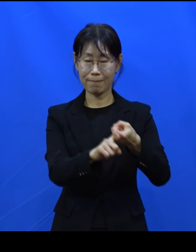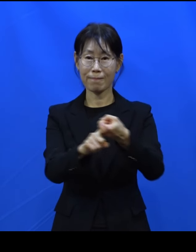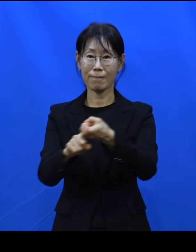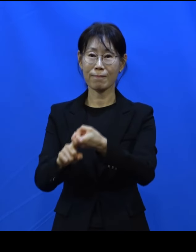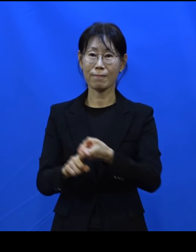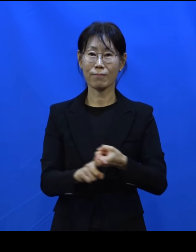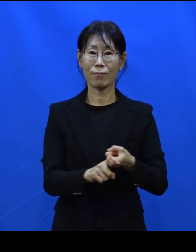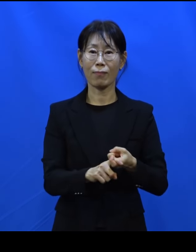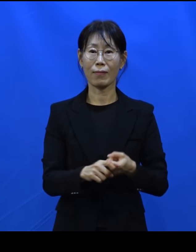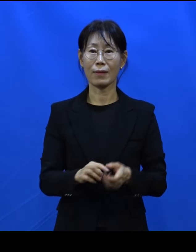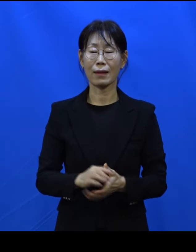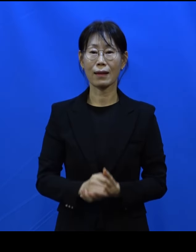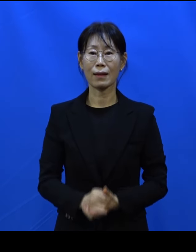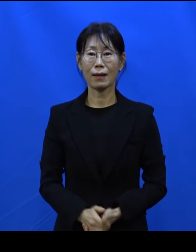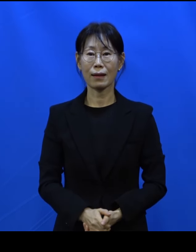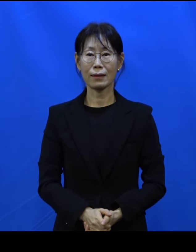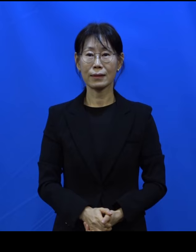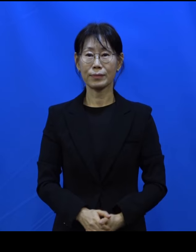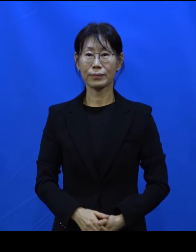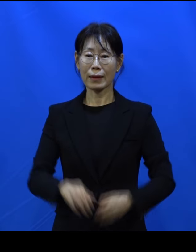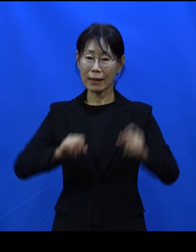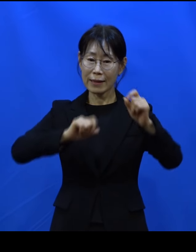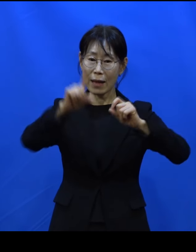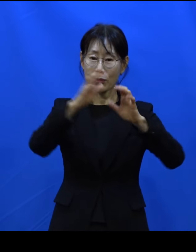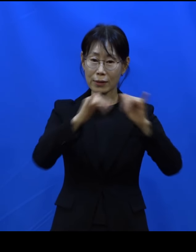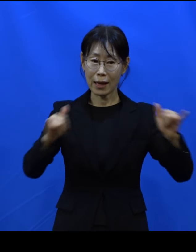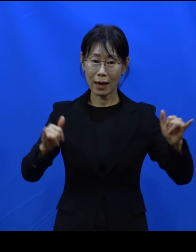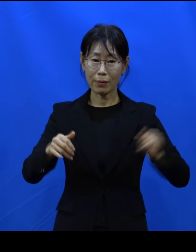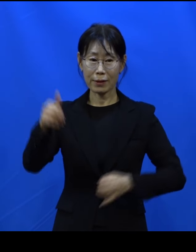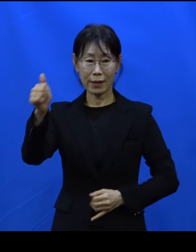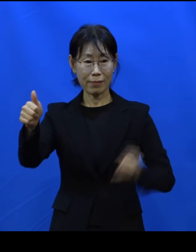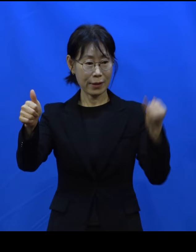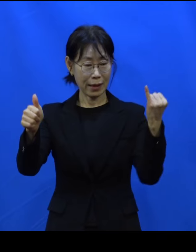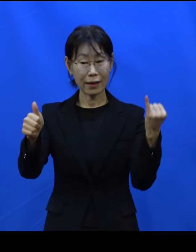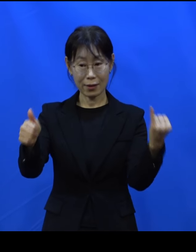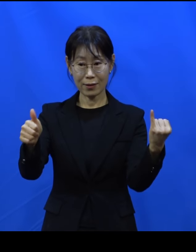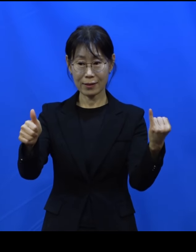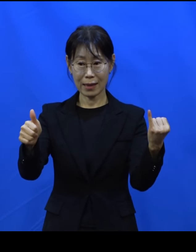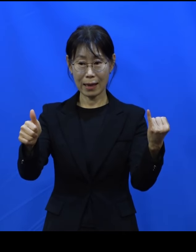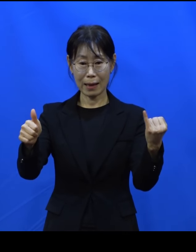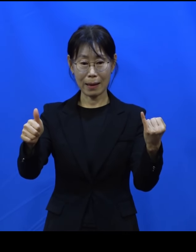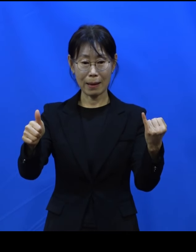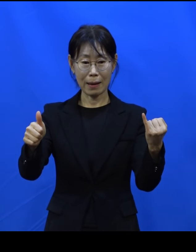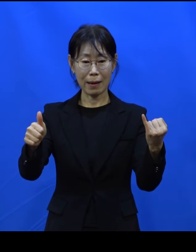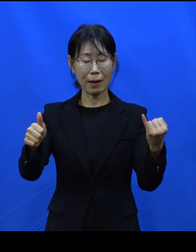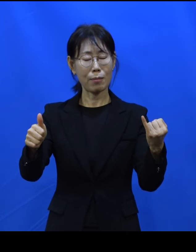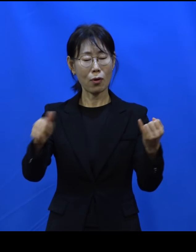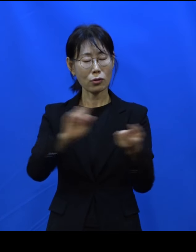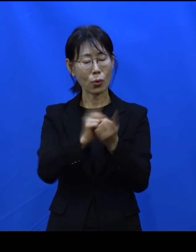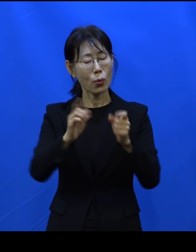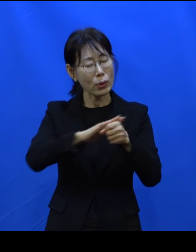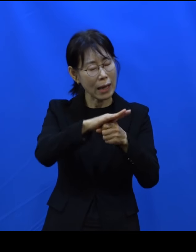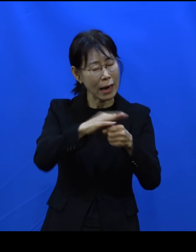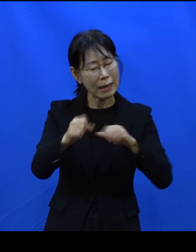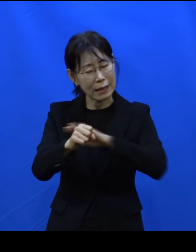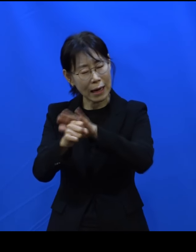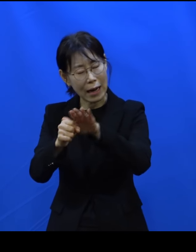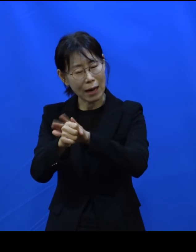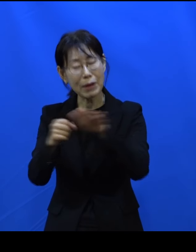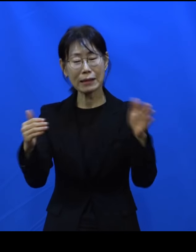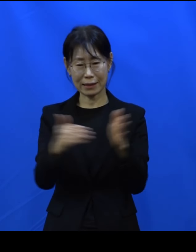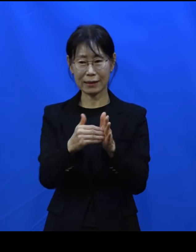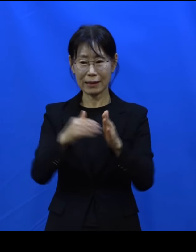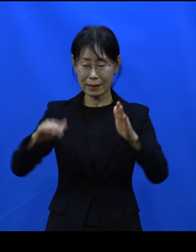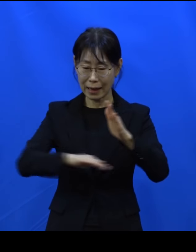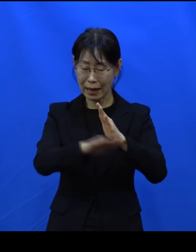가능한가? 사람들은 결혼은 두 사람의 마음만 맞으면 된다고 생각합니다. 그래서 두 사람 사이에